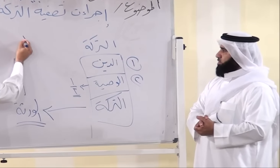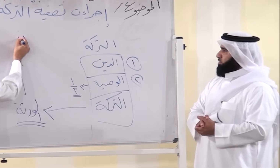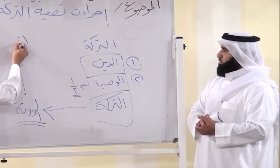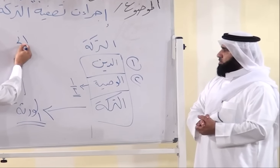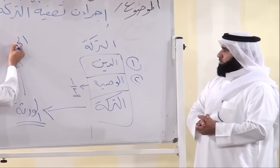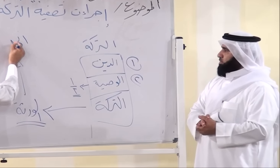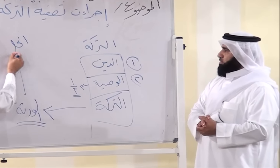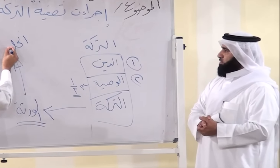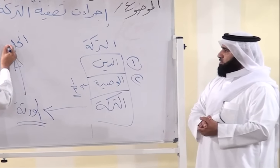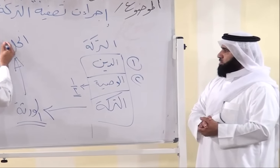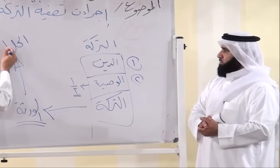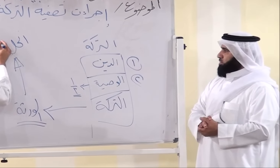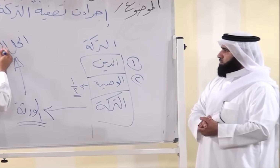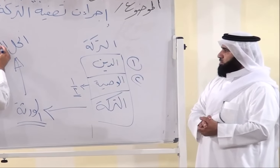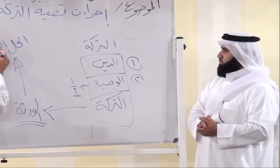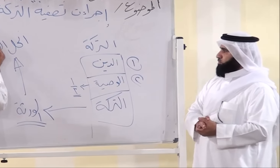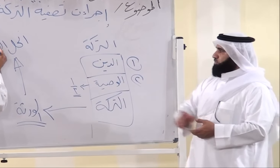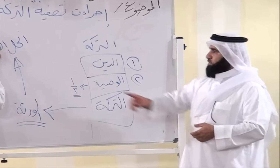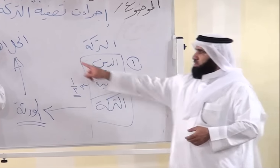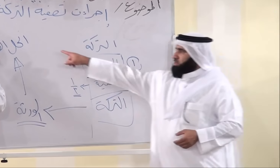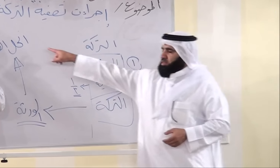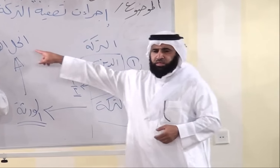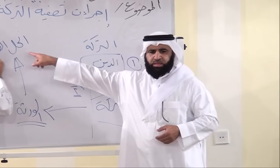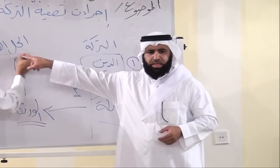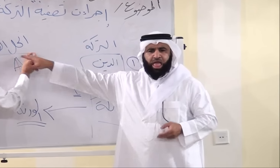الحل الودي